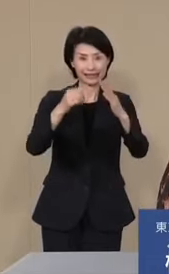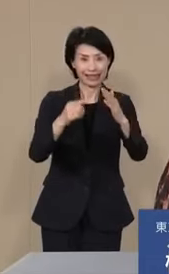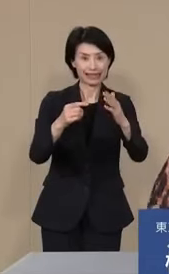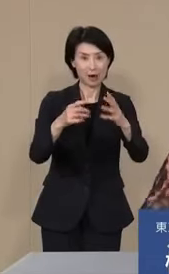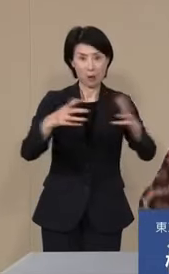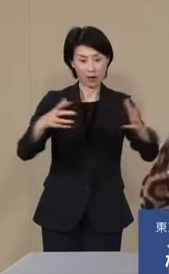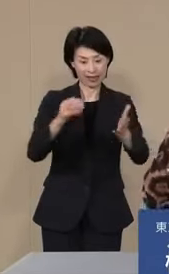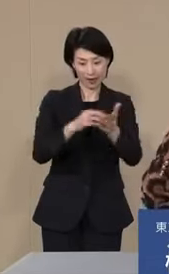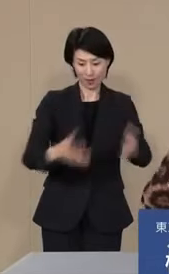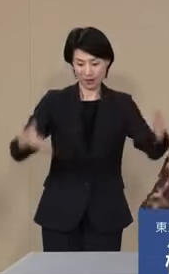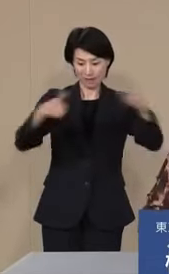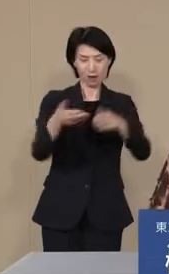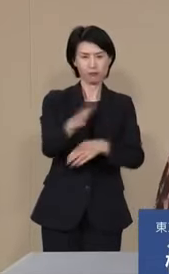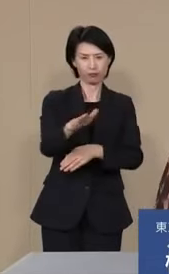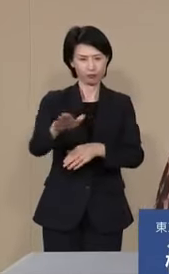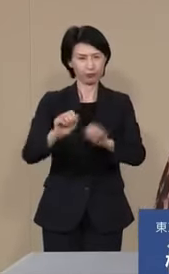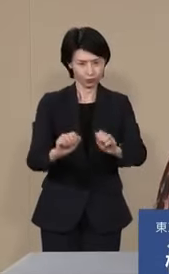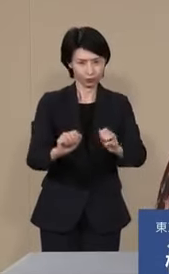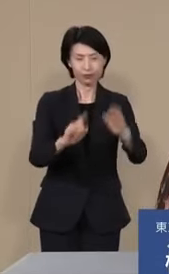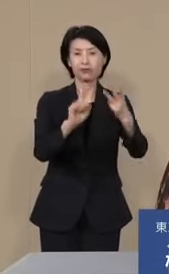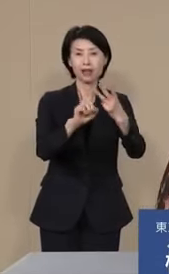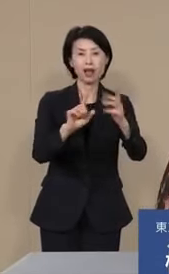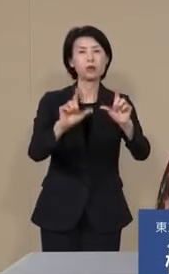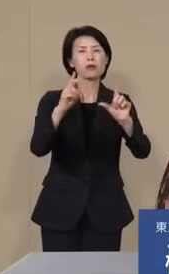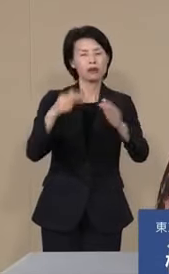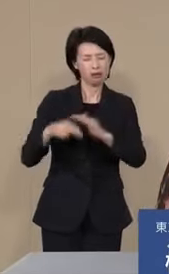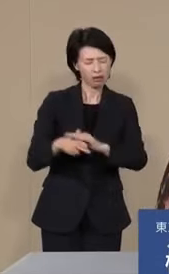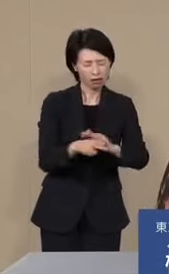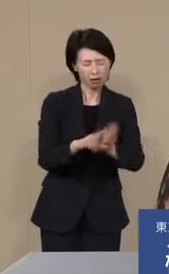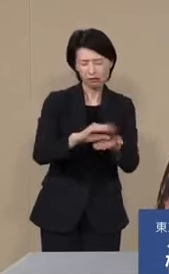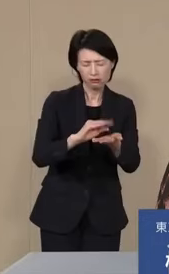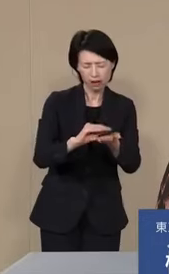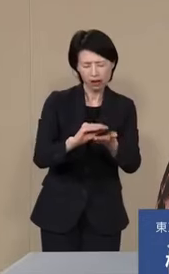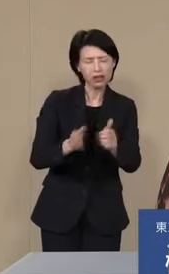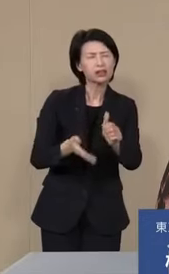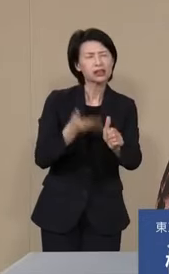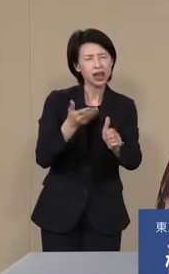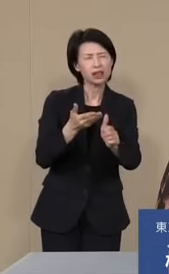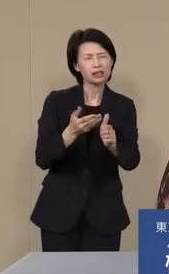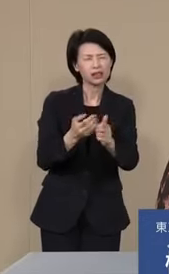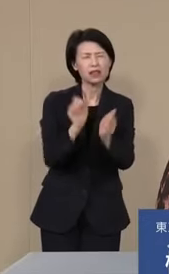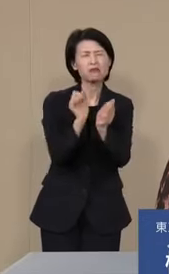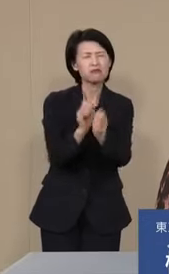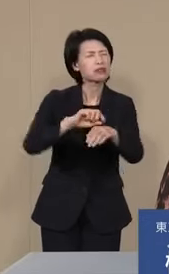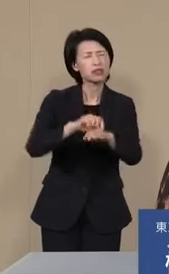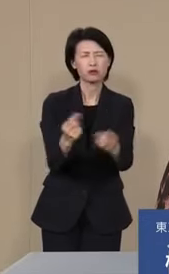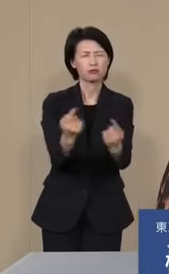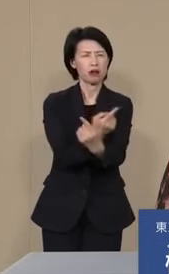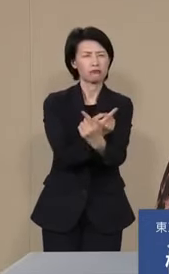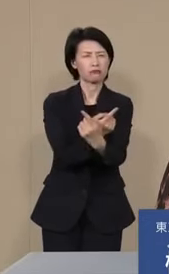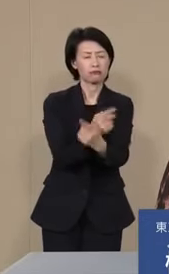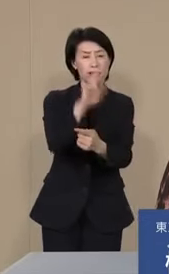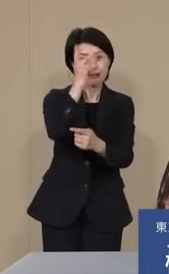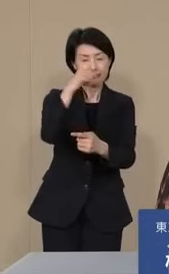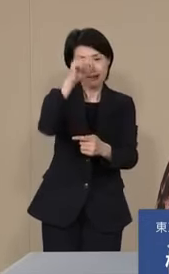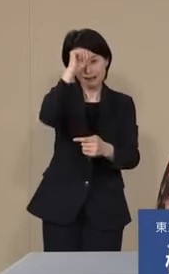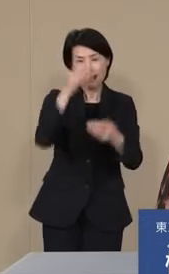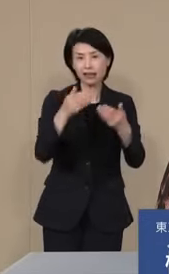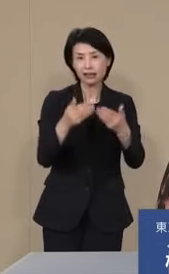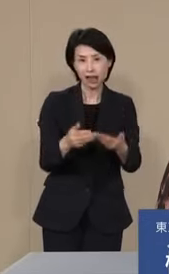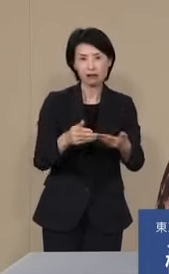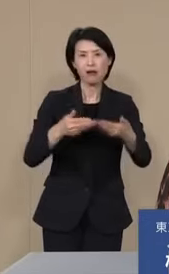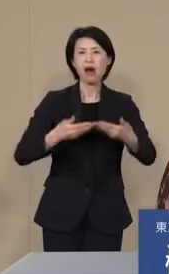の設置3都内で盗撮地下に対する原発化4が患者のための